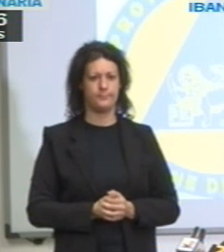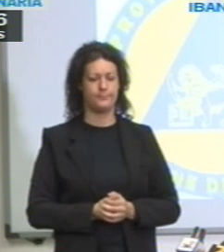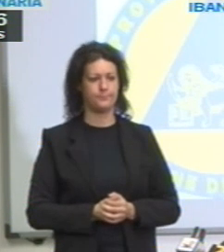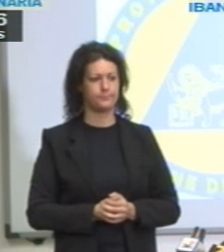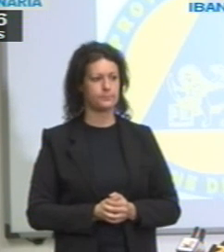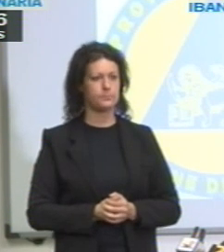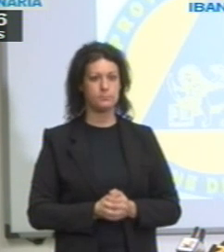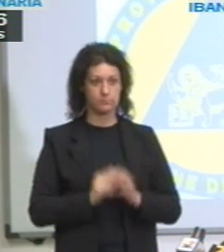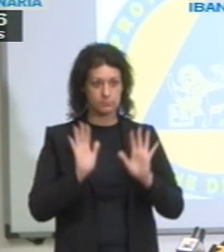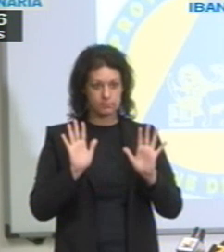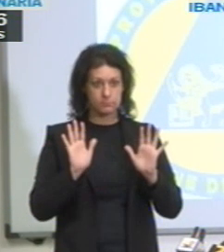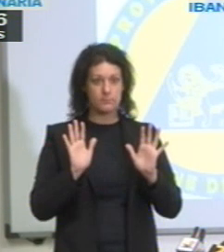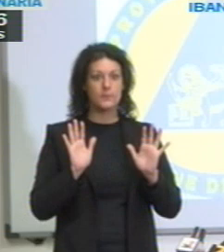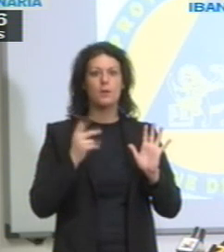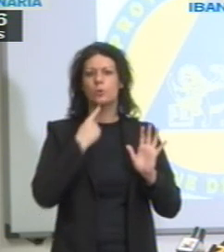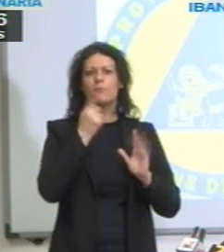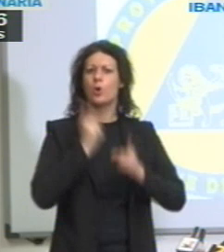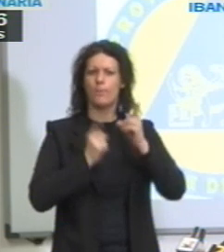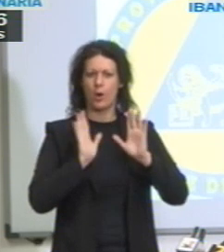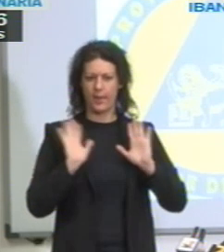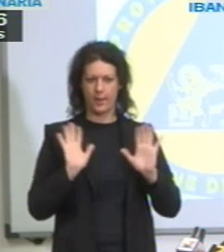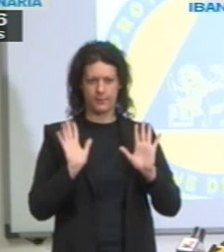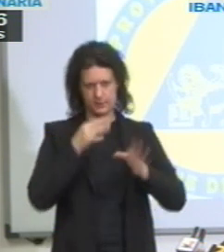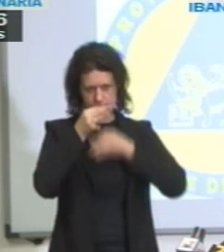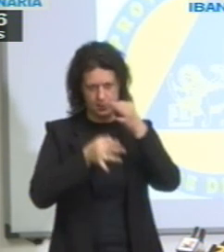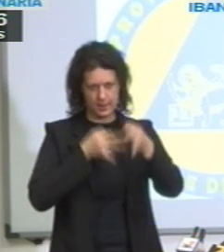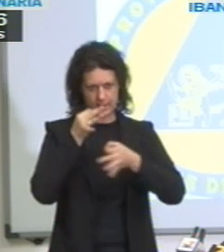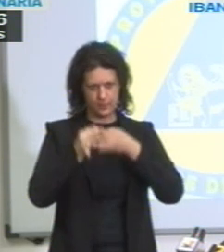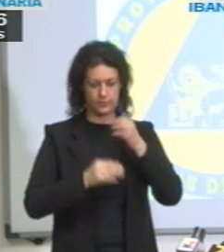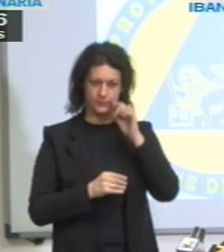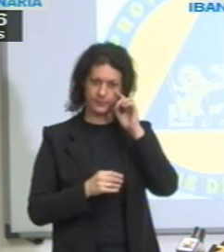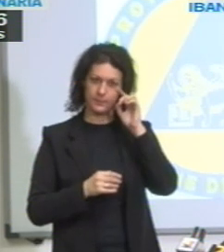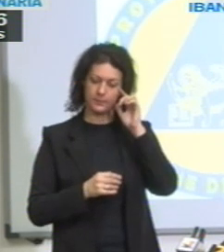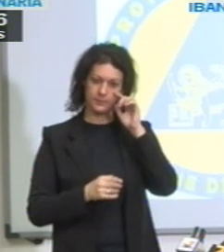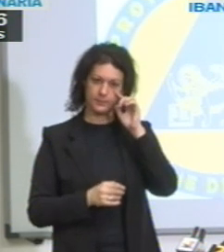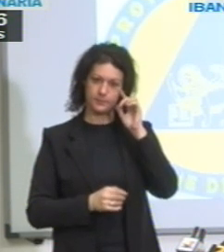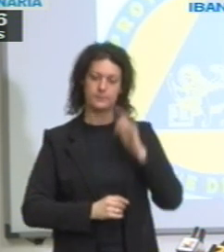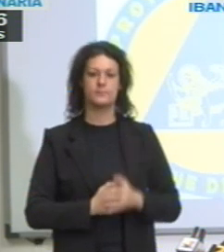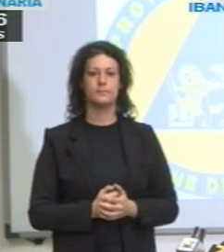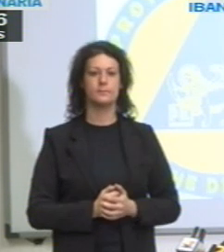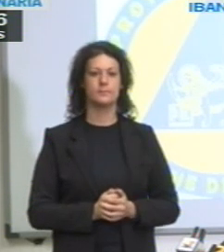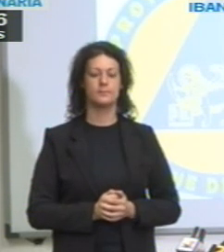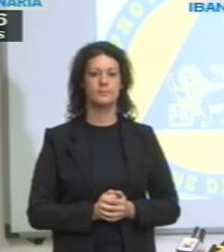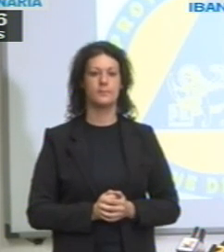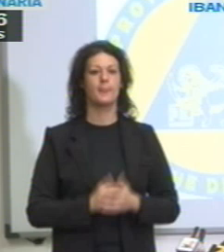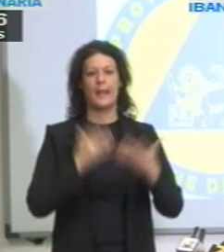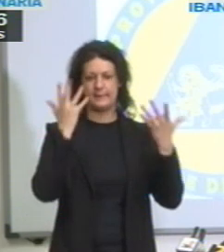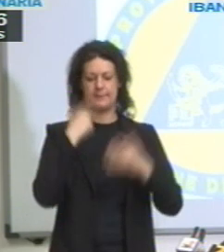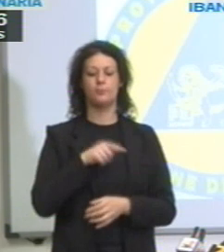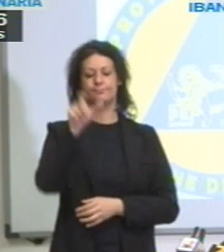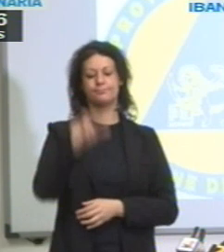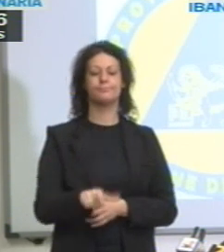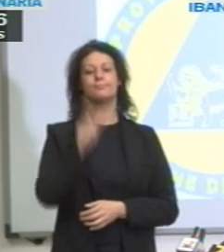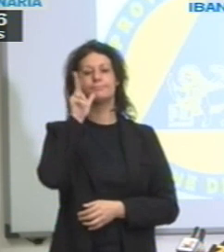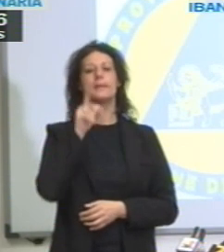Vi è chiaro, non ha nessun intento polemico, non lasciamelo spiegare bene. Però se la signora Maria si